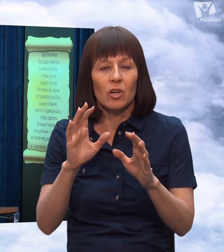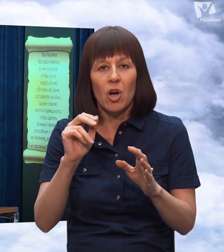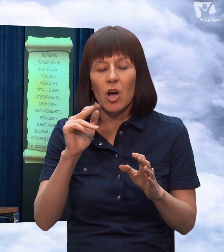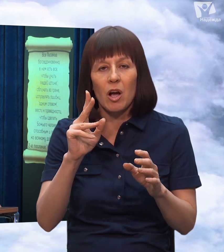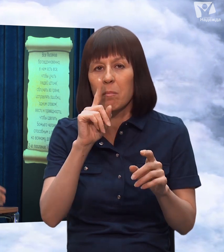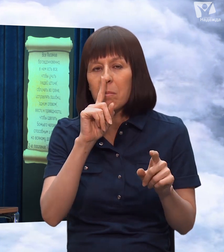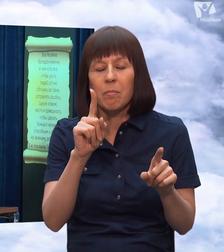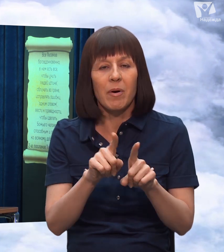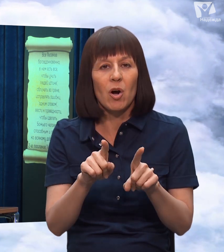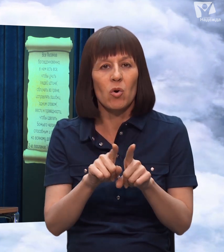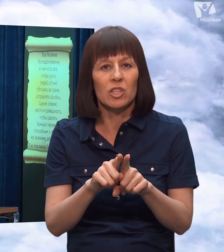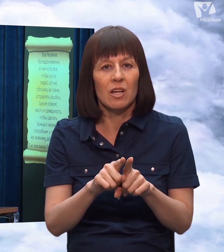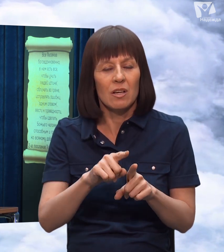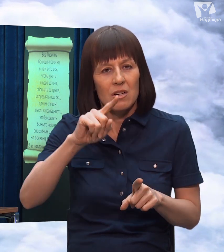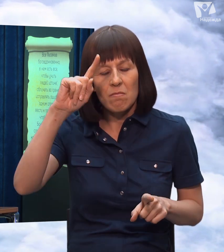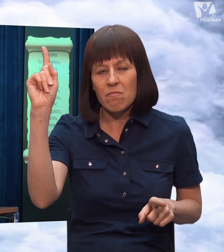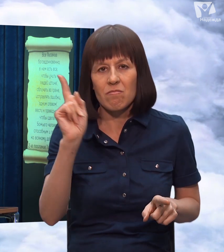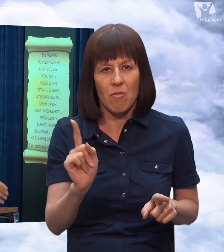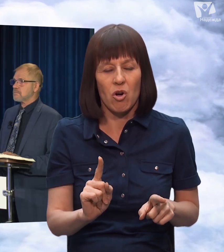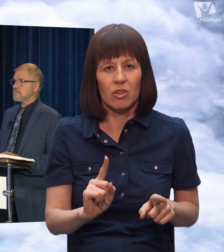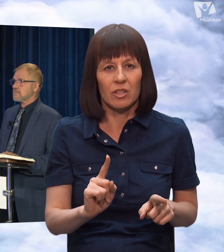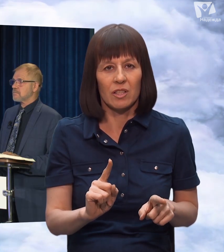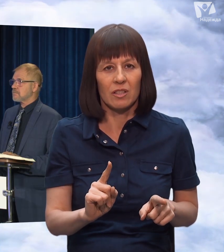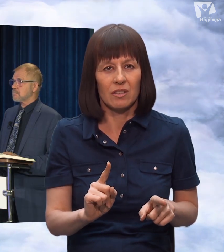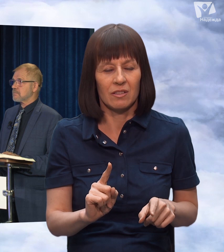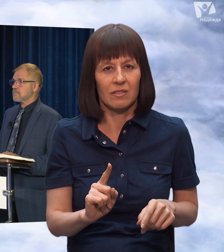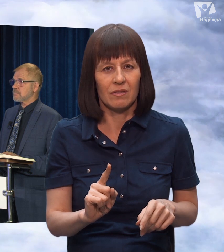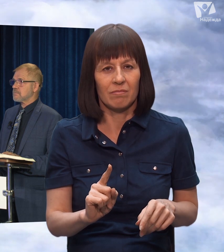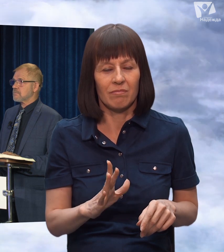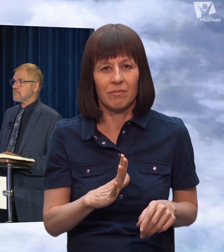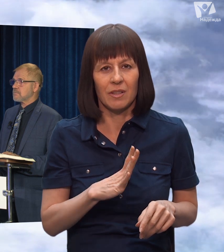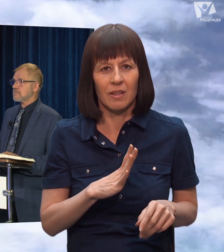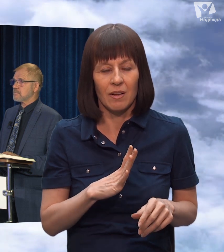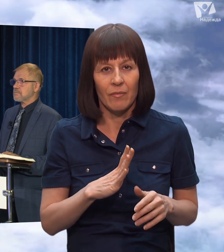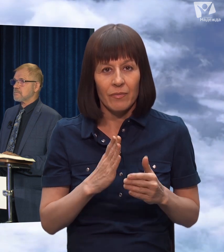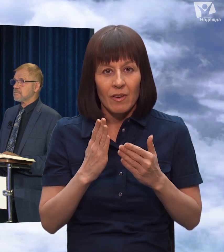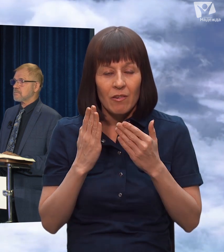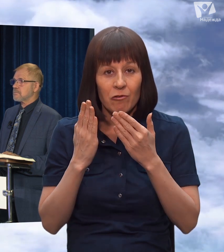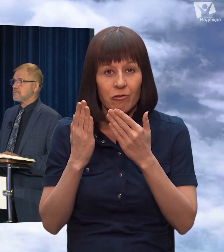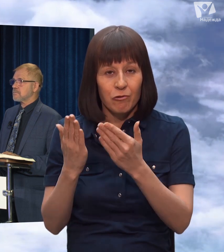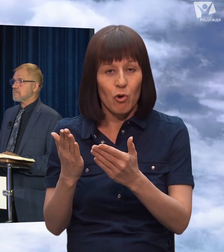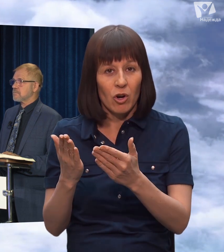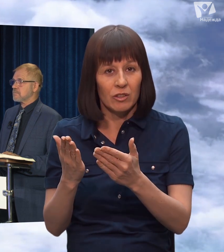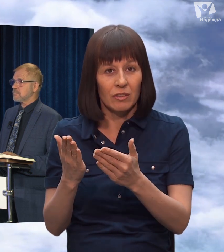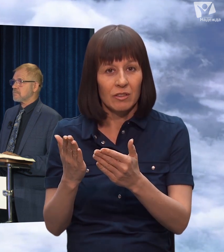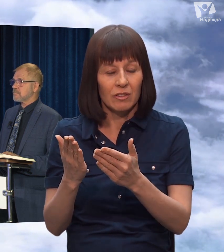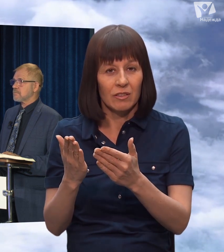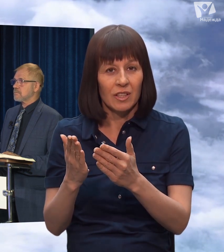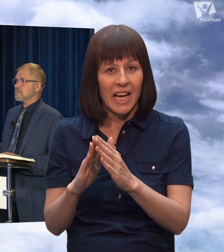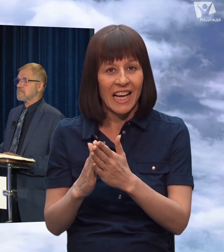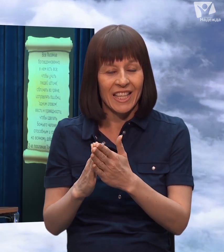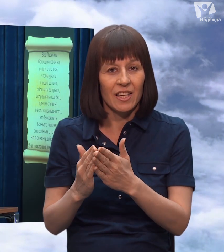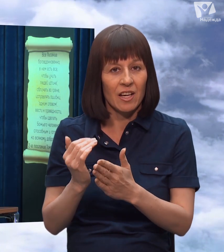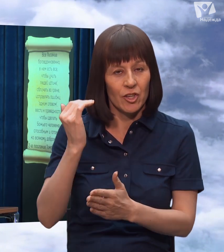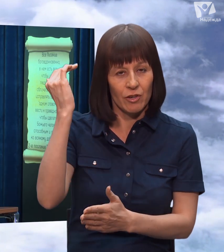пронзила как бы рассекло все его естество вот этот контраст что вот оказывается как надо жить вот